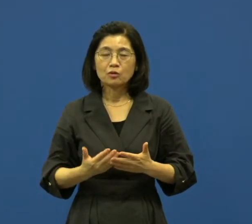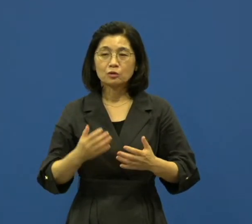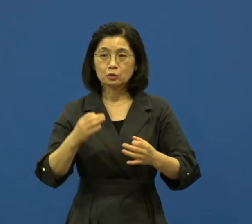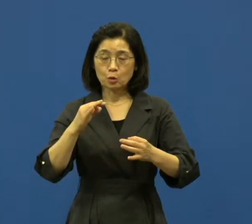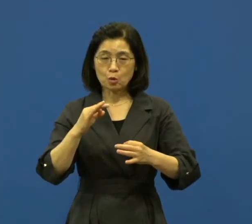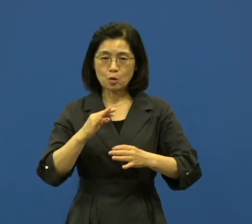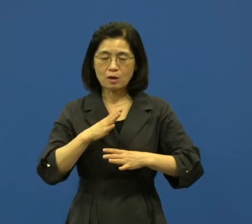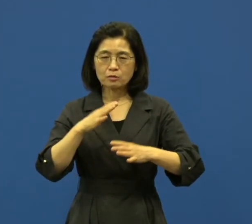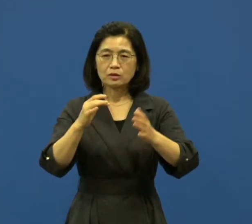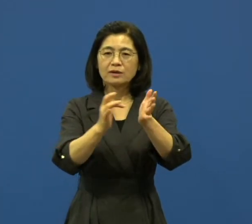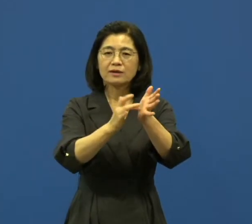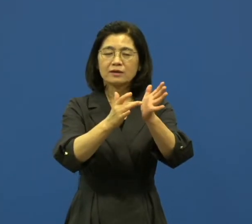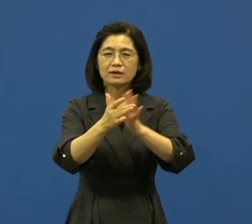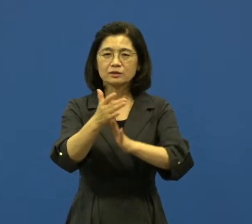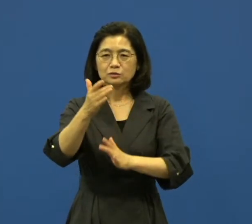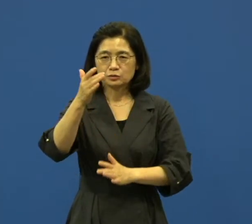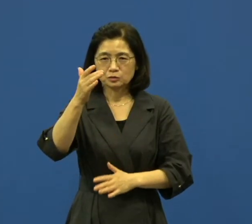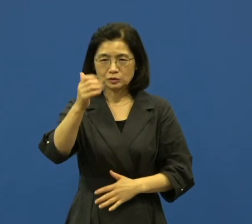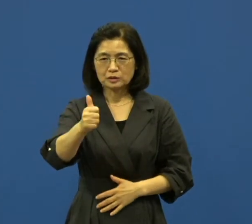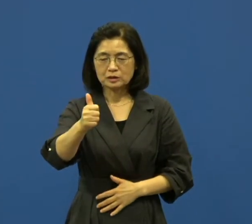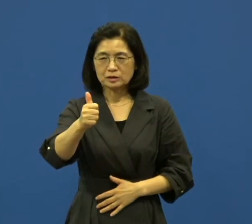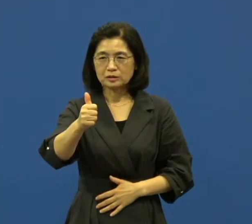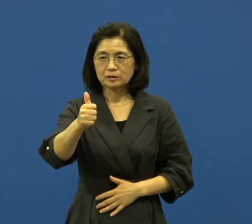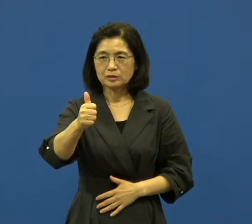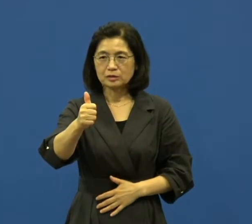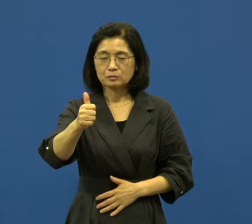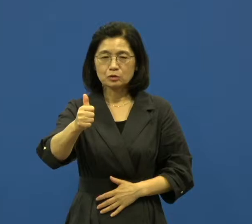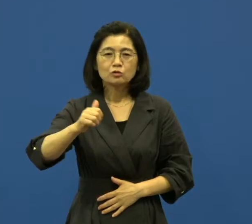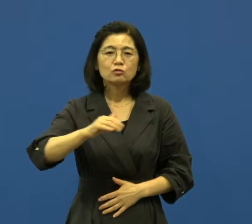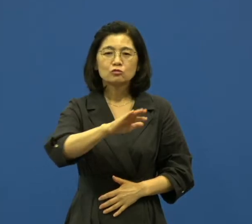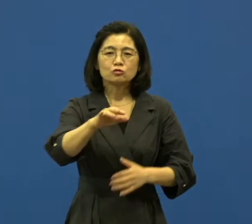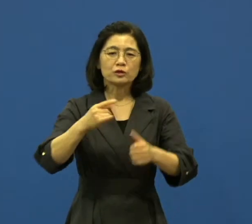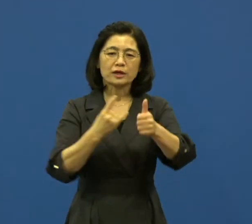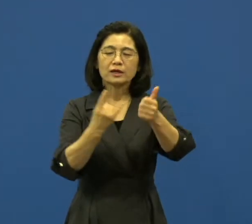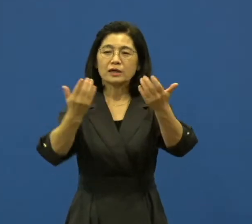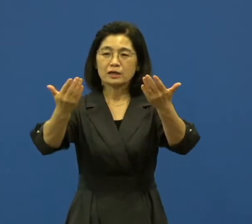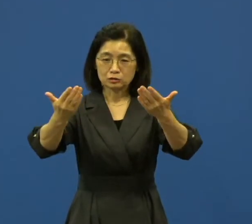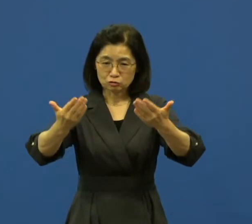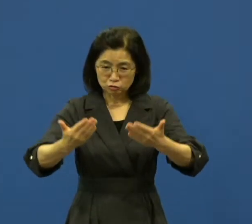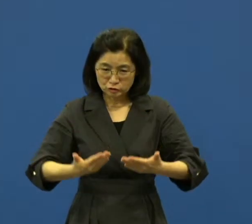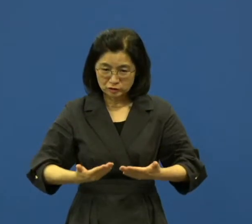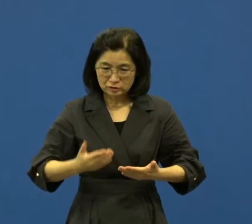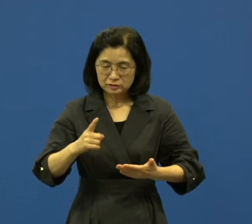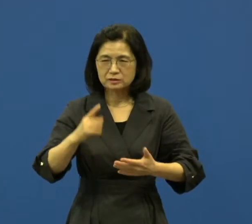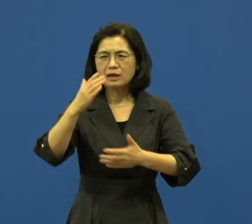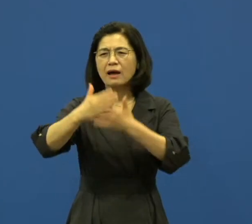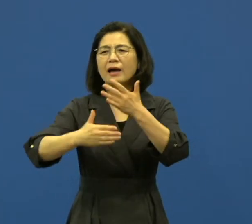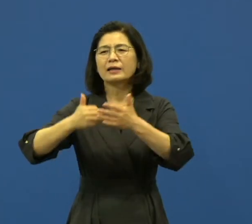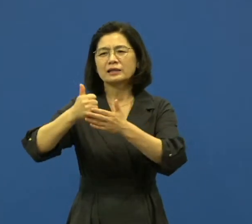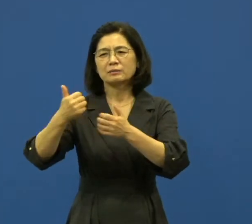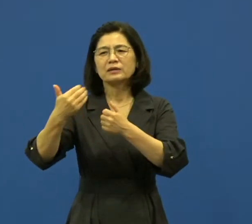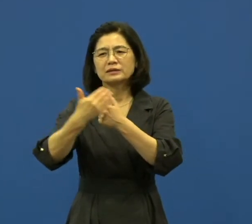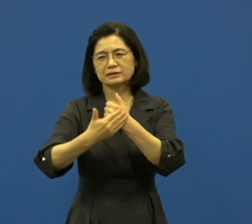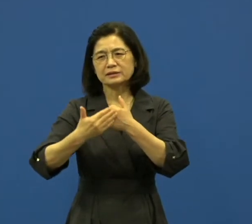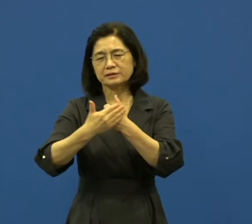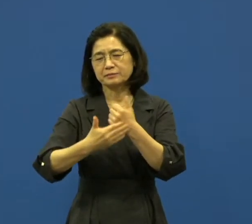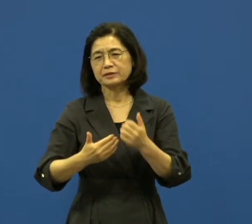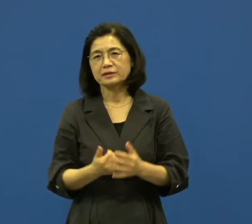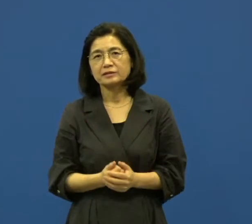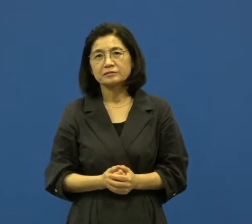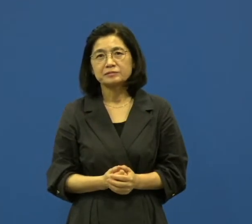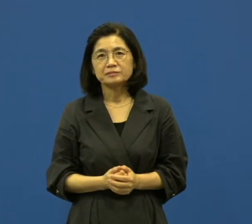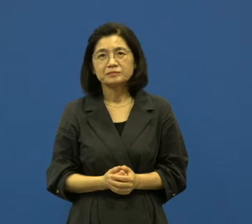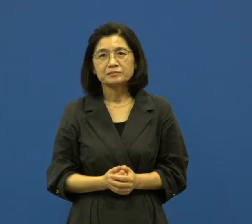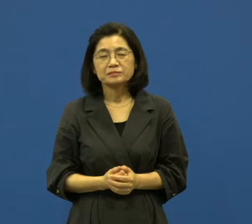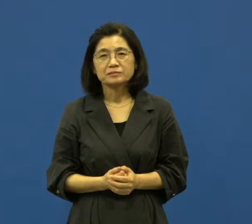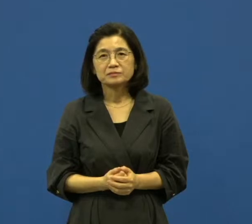독생자를 내어놓으신 그것은 낭비 중에 낭비처럼 보이잖아요. 예쁜 아버지 당부하고 있습니다.